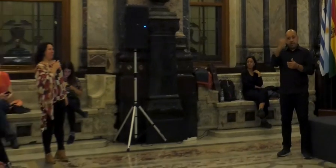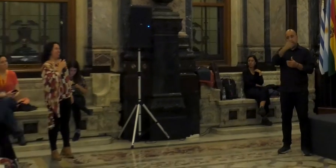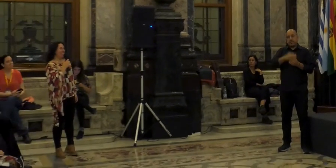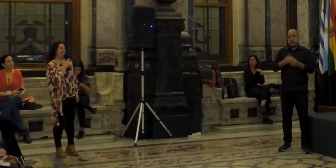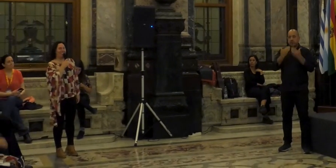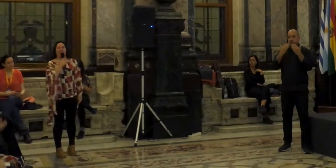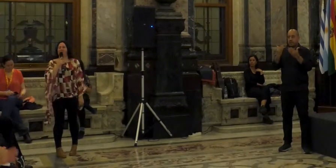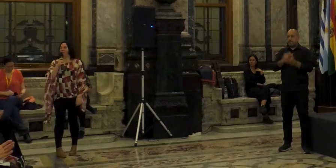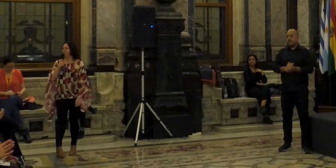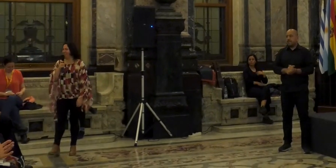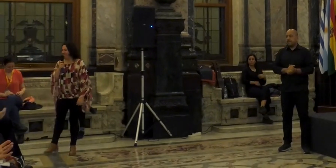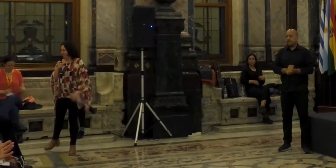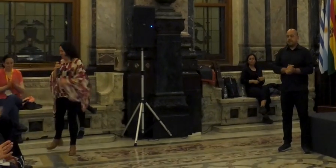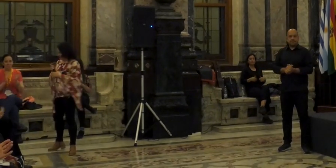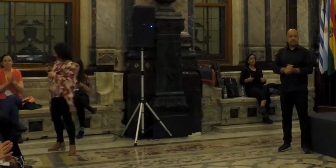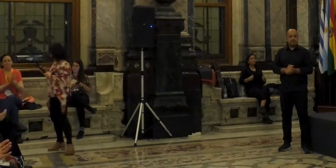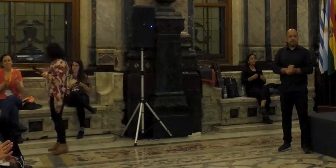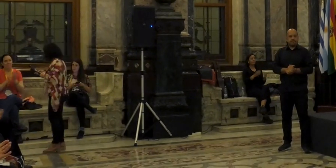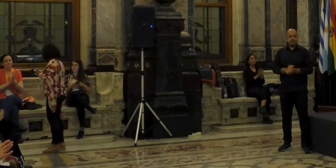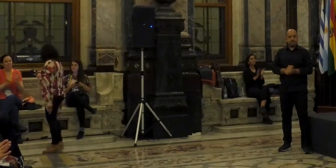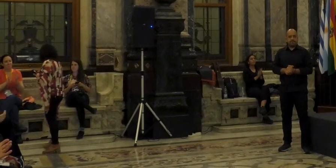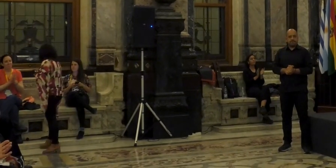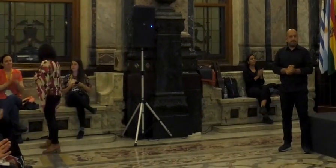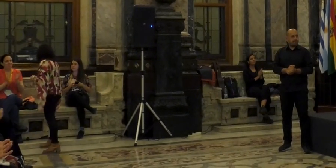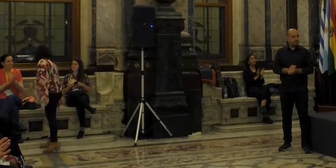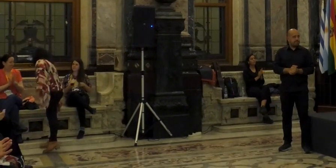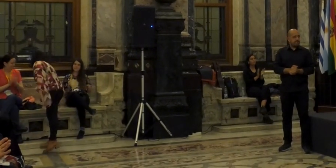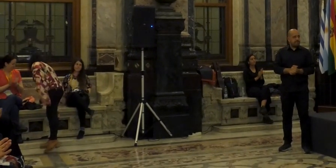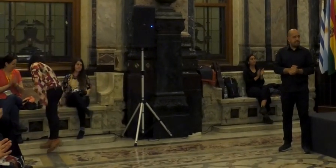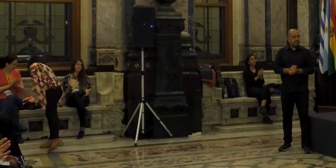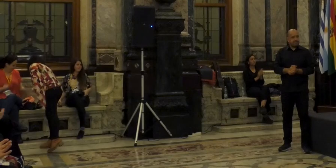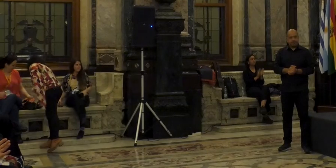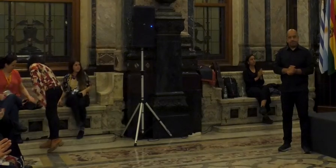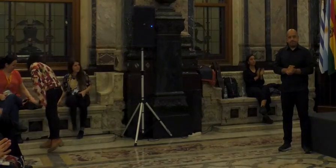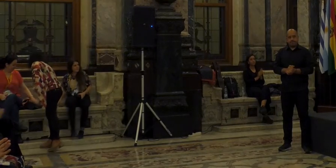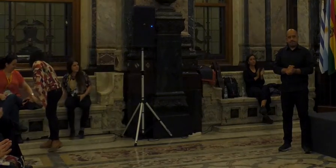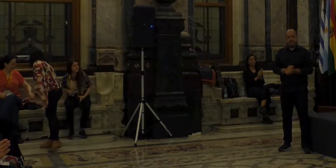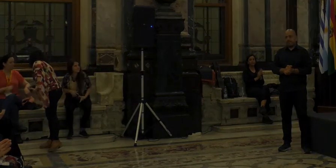Cruces. Muchas gracias. Continuamos con esta conferencia. Un placer.